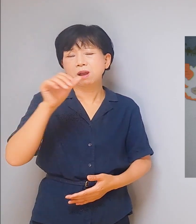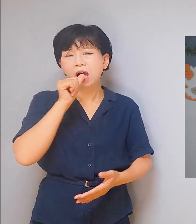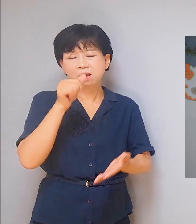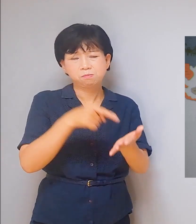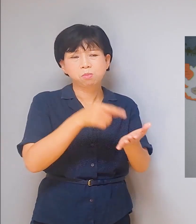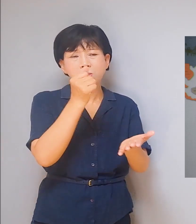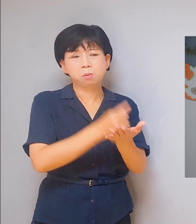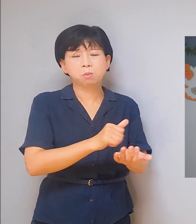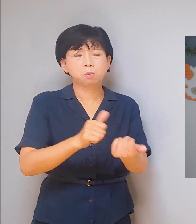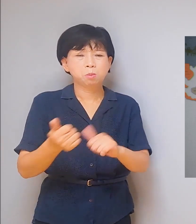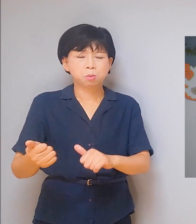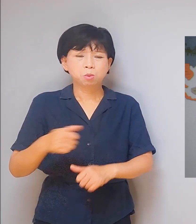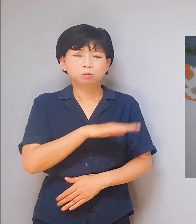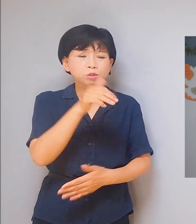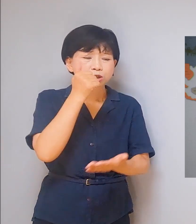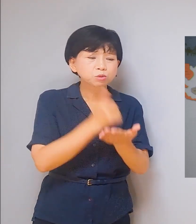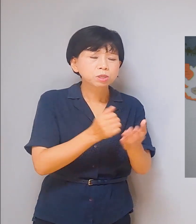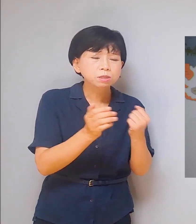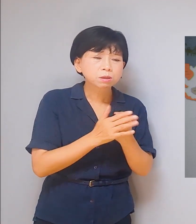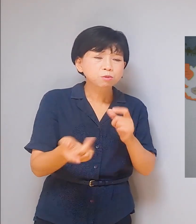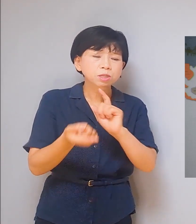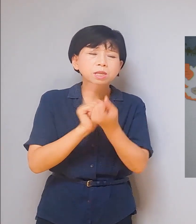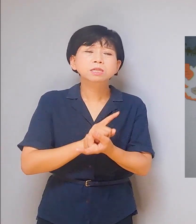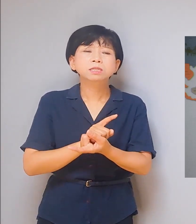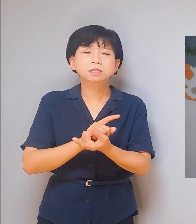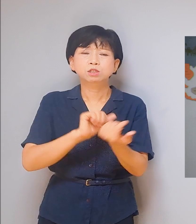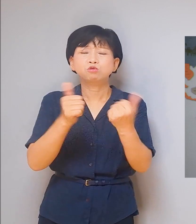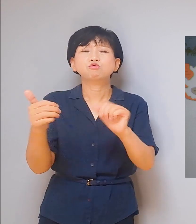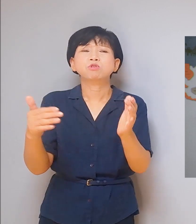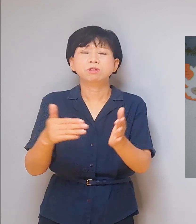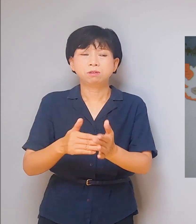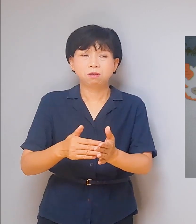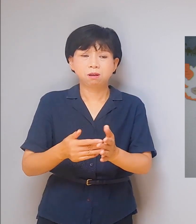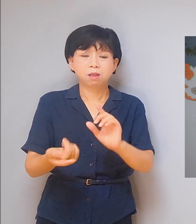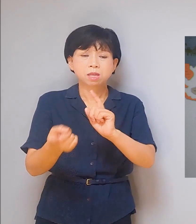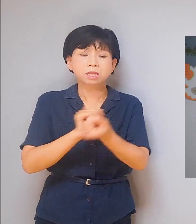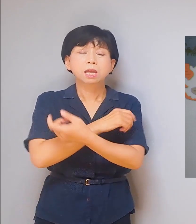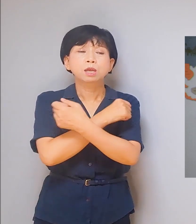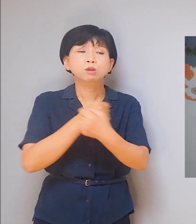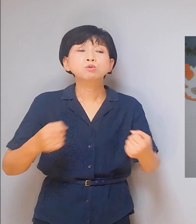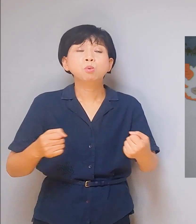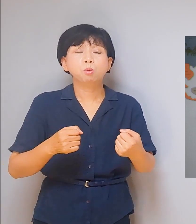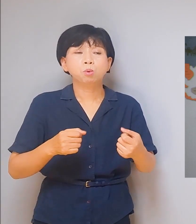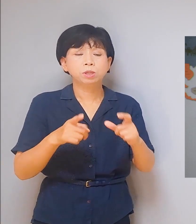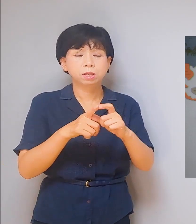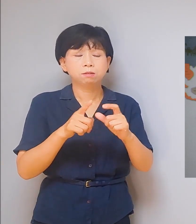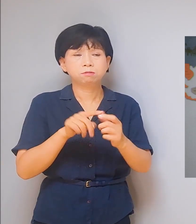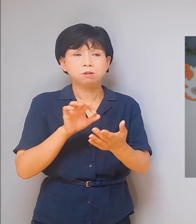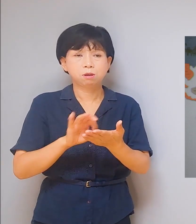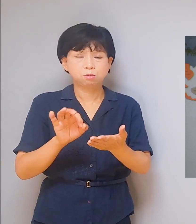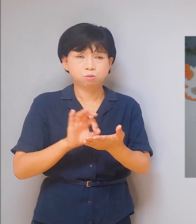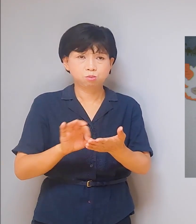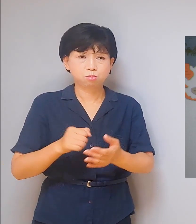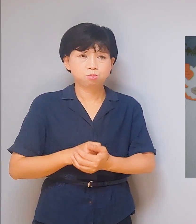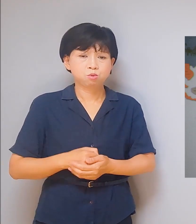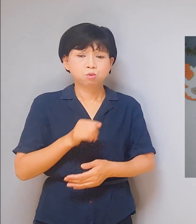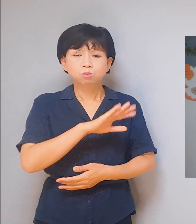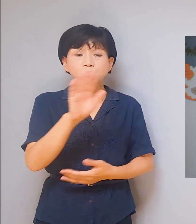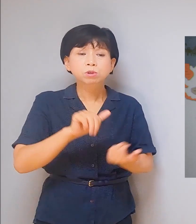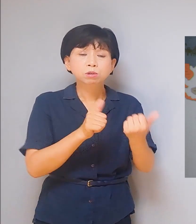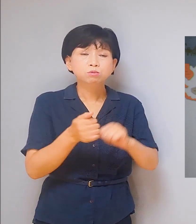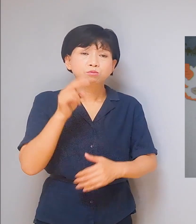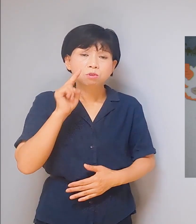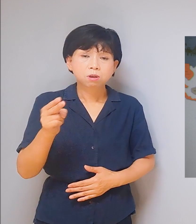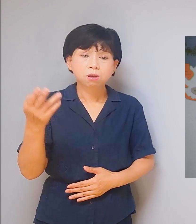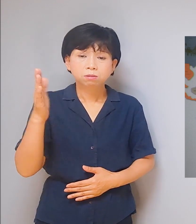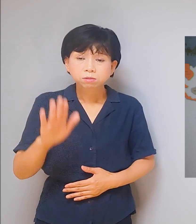죄 때문에, 우리의 죄 때문에 대신 죽으셨다. 그래서 대속하셨다고 말씀하는 거예요. 우리가 죽어야